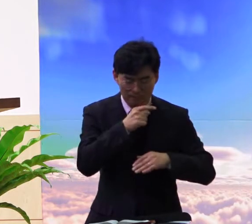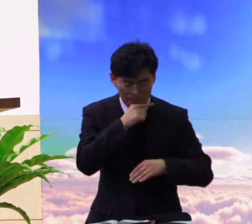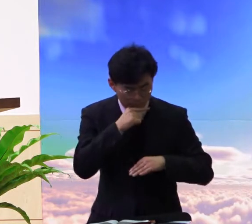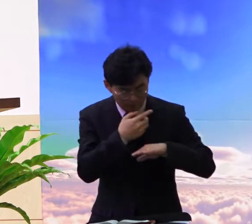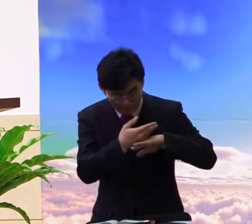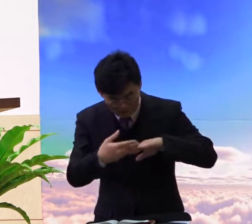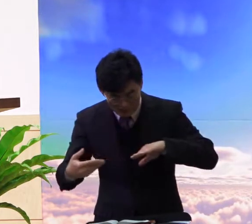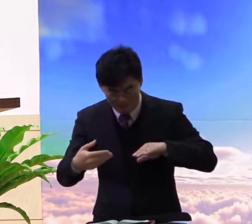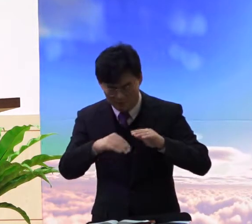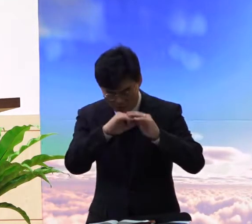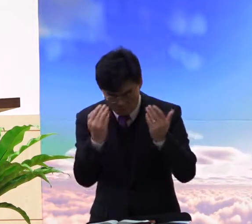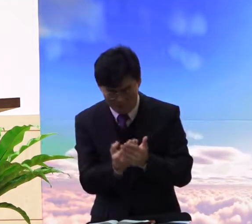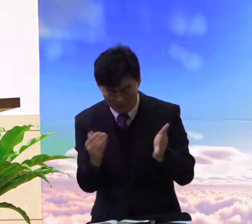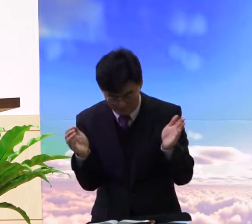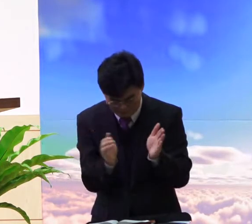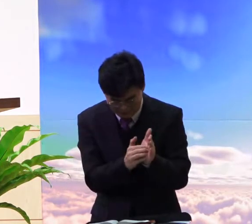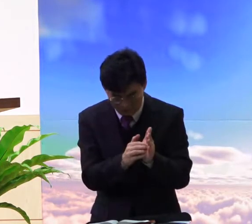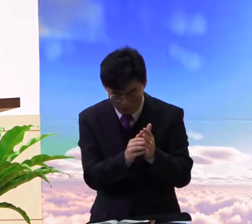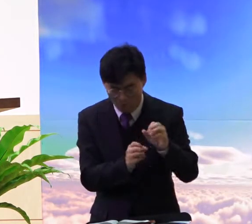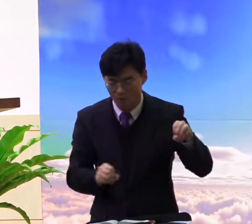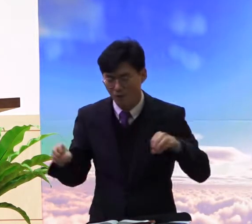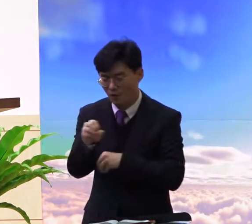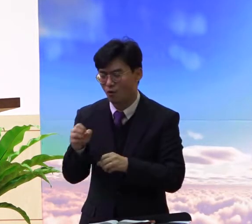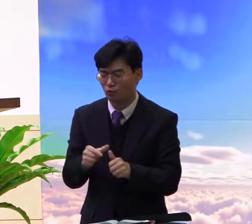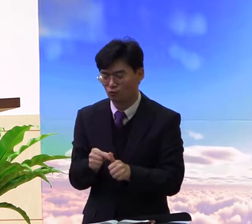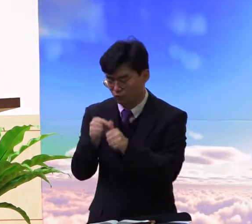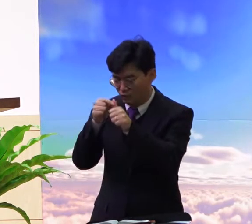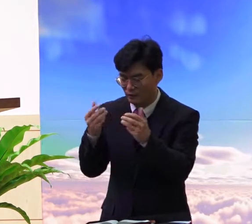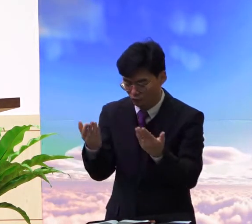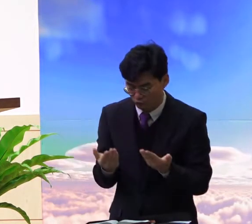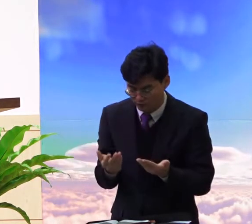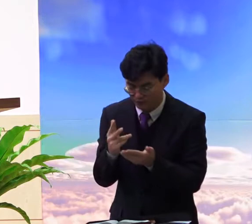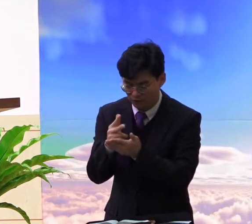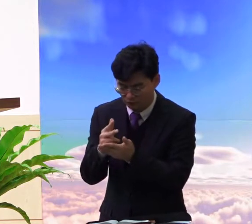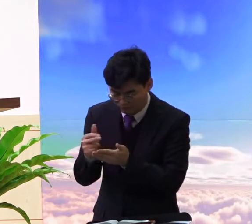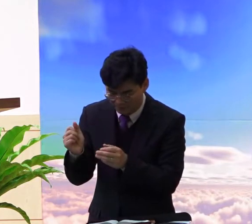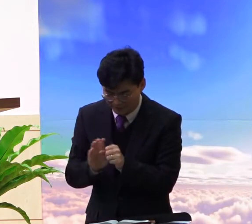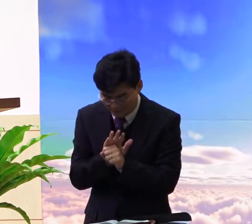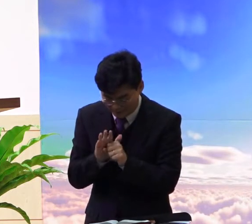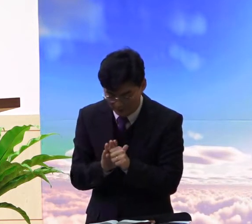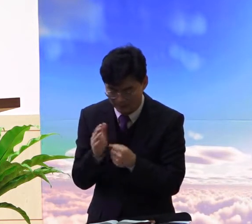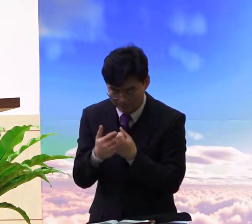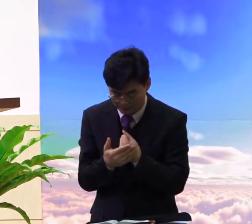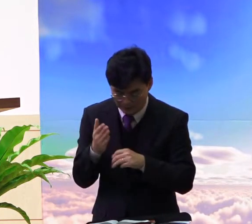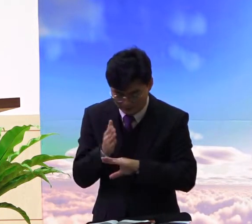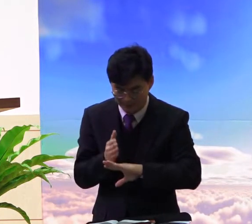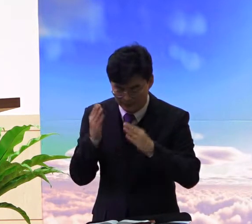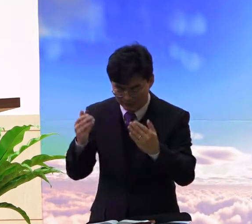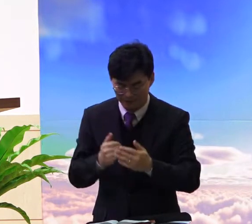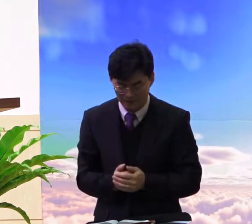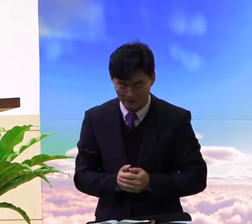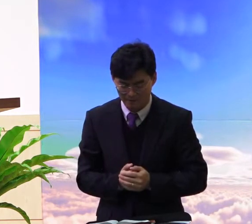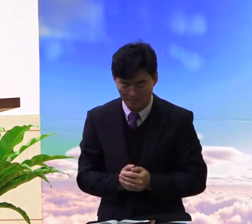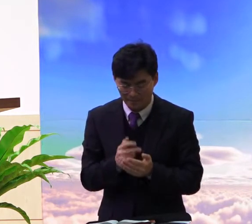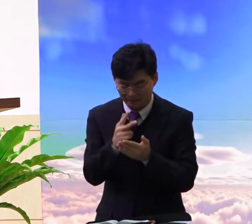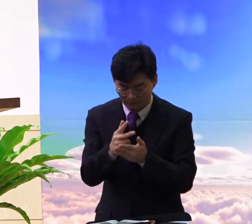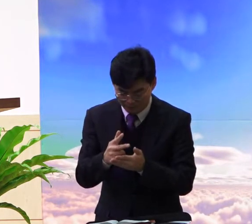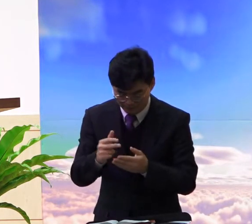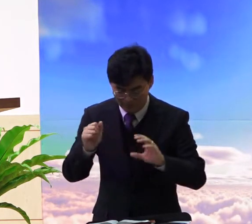구원하신 주님의 그 크신 사랑과 은혜에 감사합니다. 주님, 우리가 이